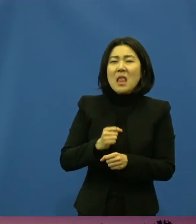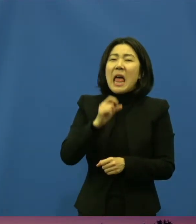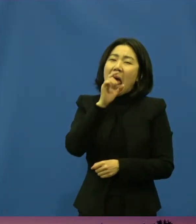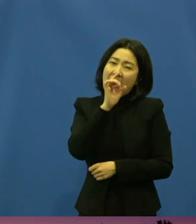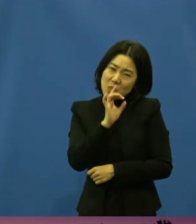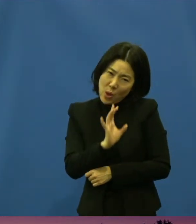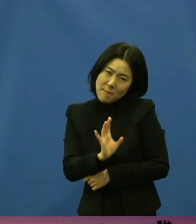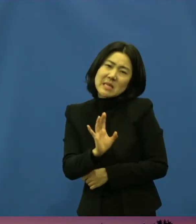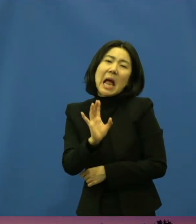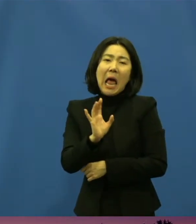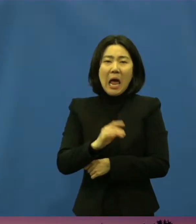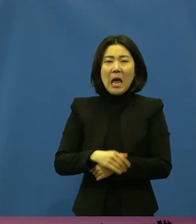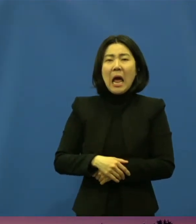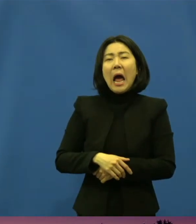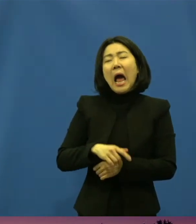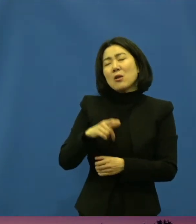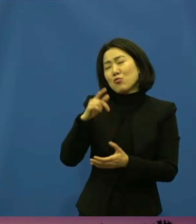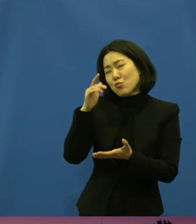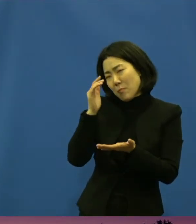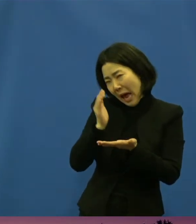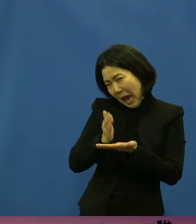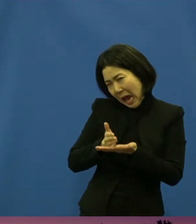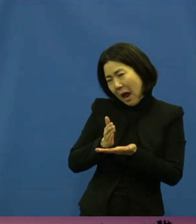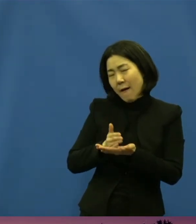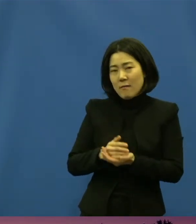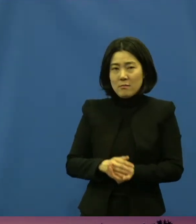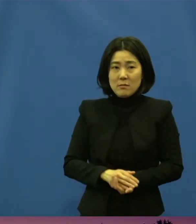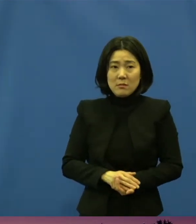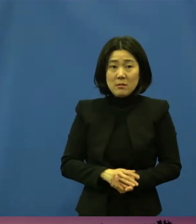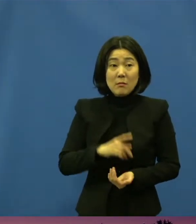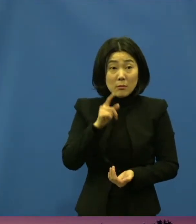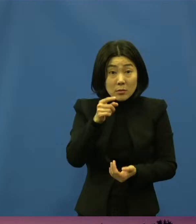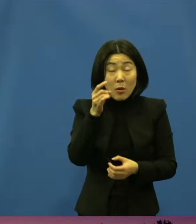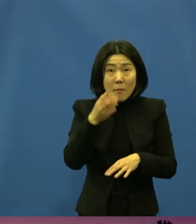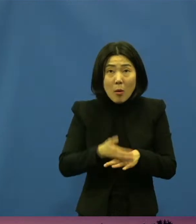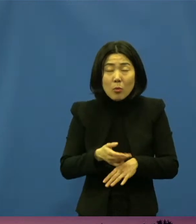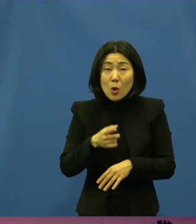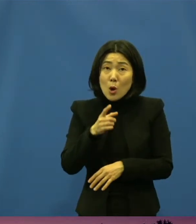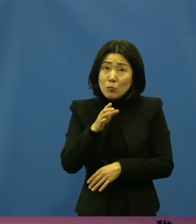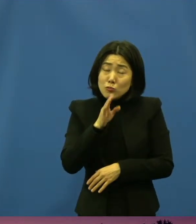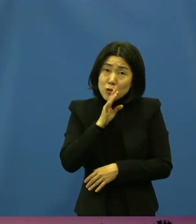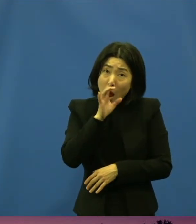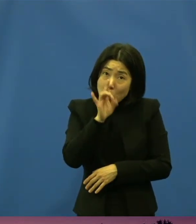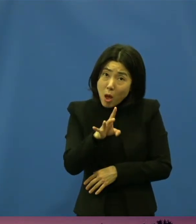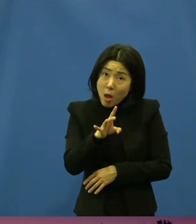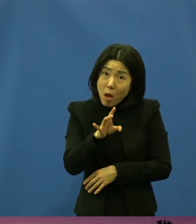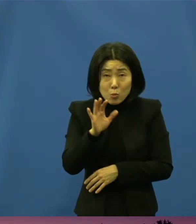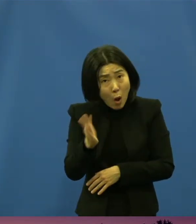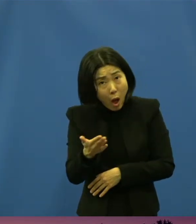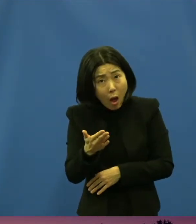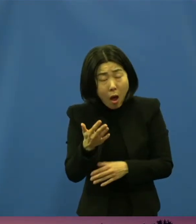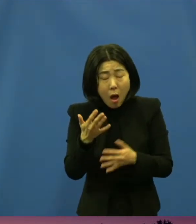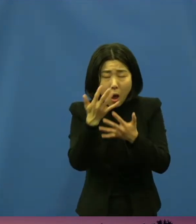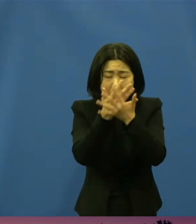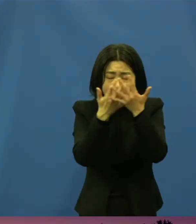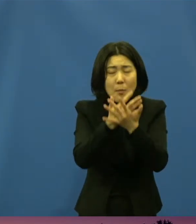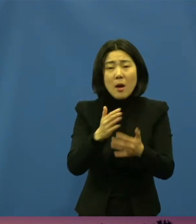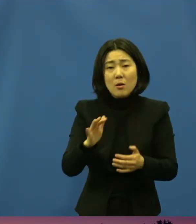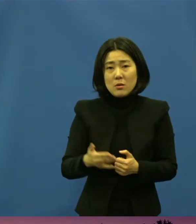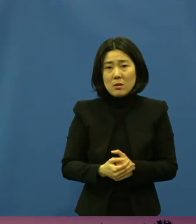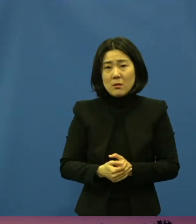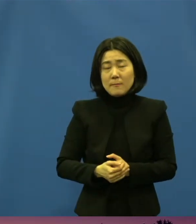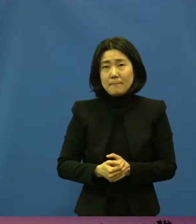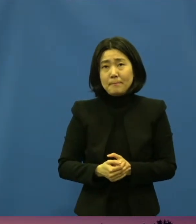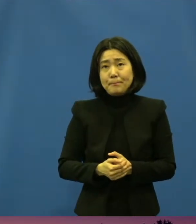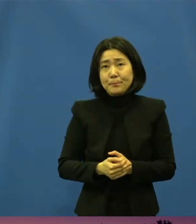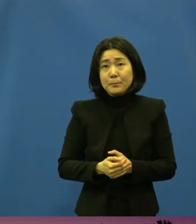그래서 겉으로는 성과 속에 구별이 있습니다. 그러나 안으로 들어가면 구별이 없어져 버렸어요. 그것을 우리는 세속화라고 얘기해요.